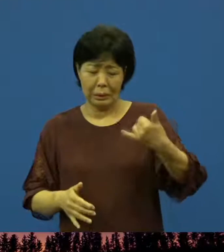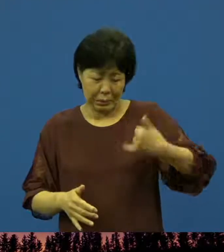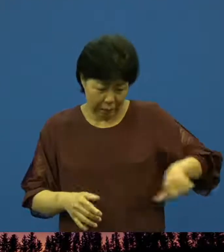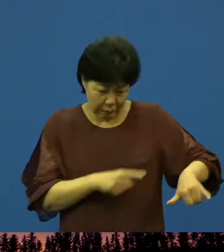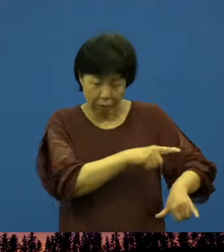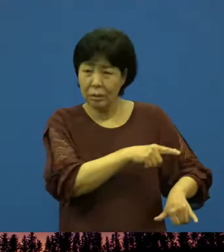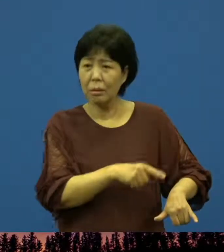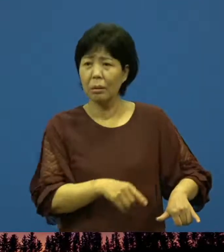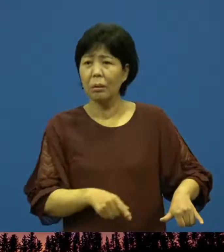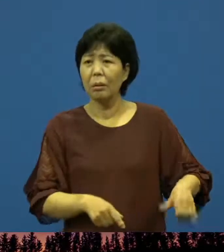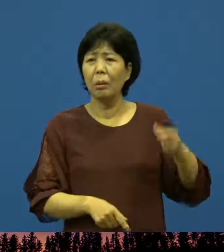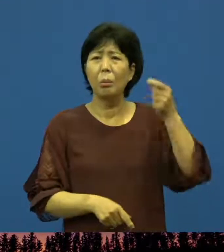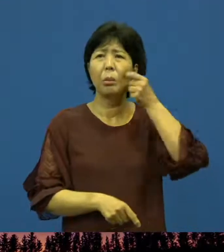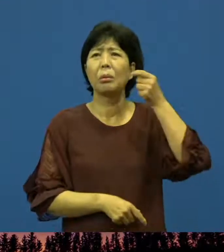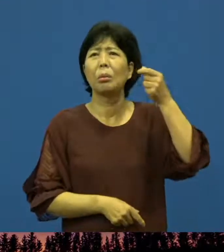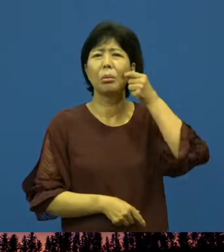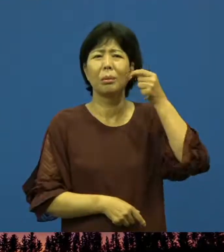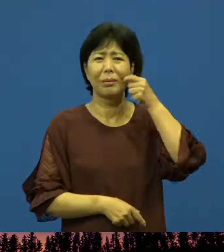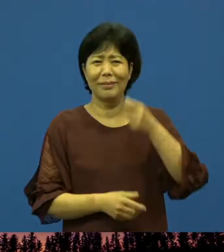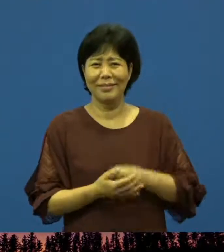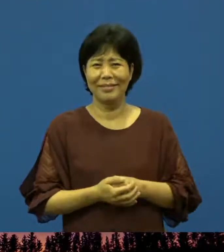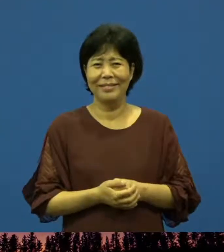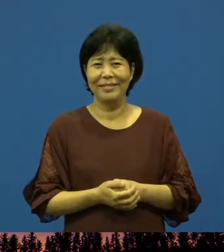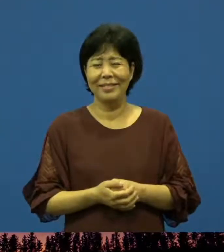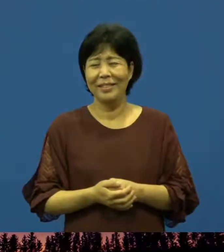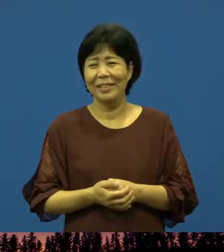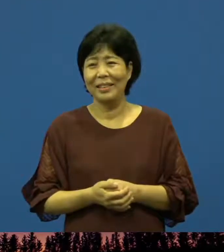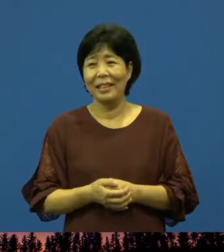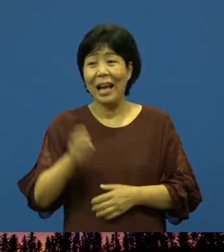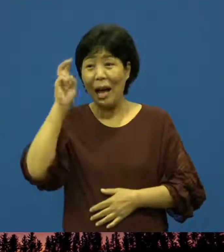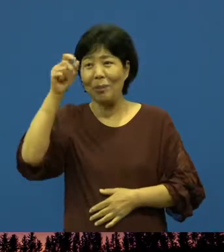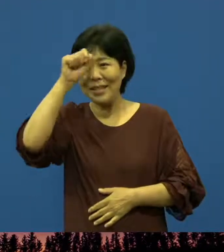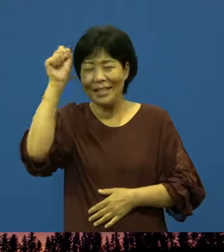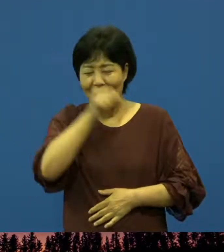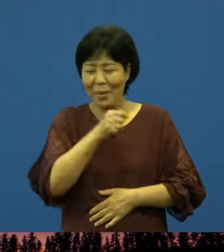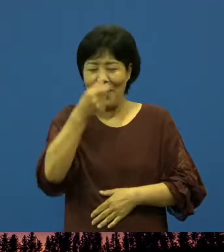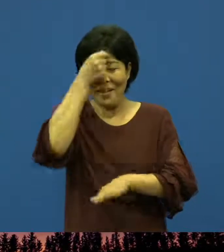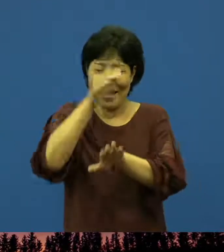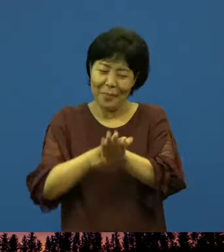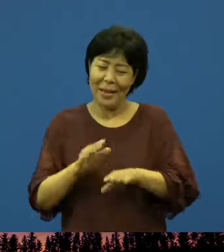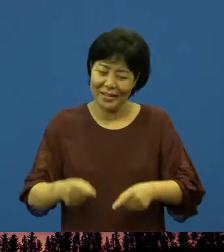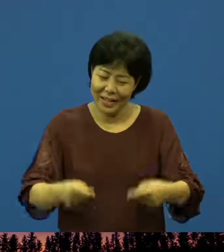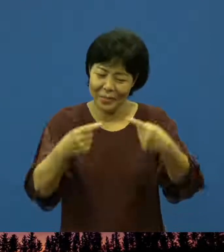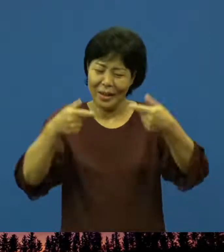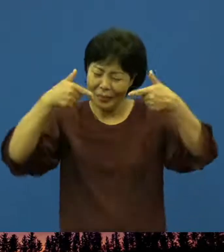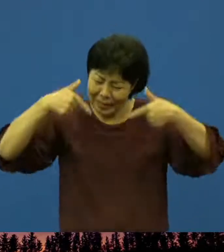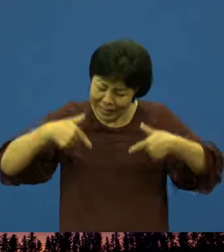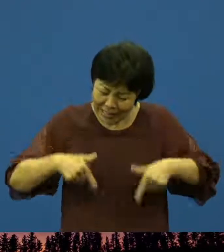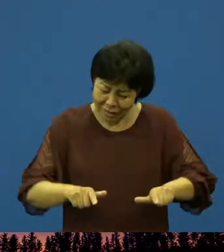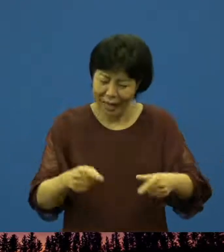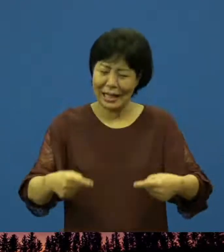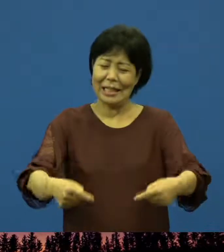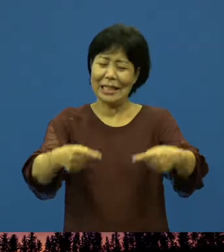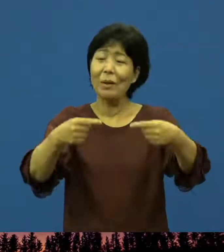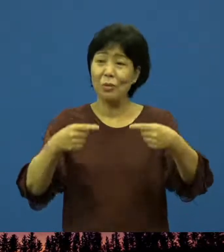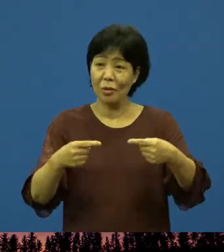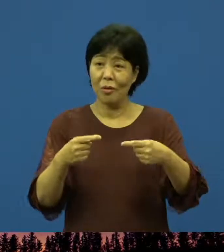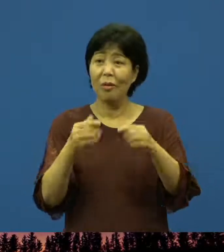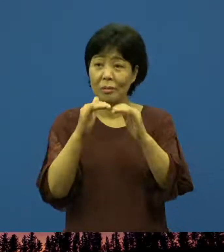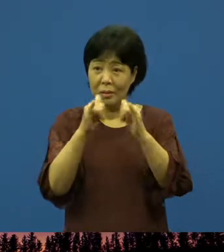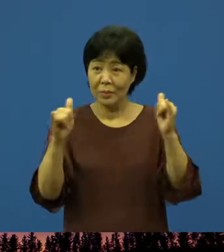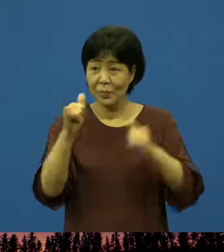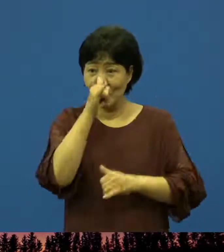기도도 나오고 막 철화도 가고 철화 임신해가지고 완전히 만삭 때까지 철화 나오신 분 계시더라고요.